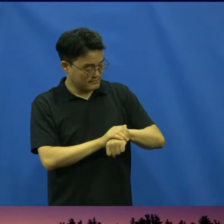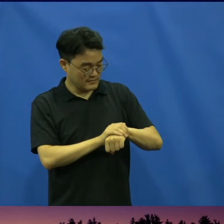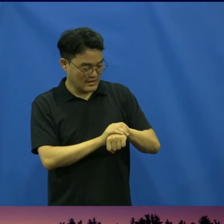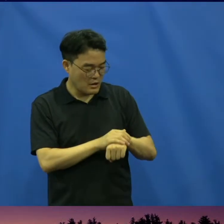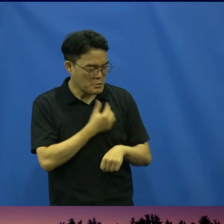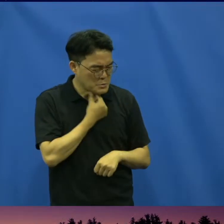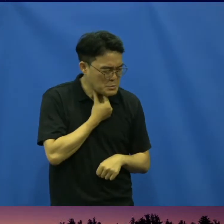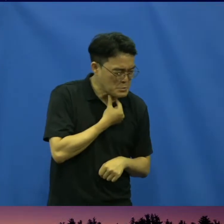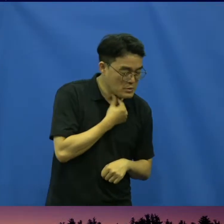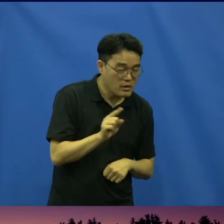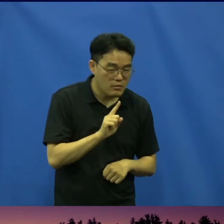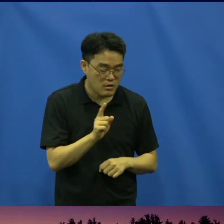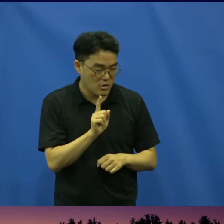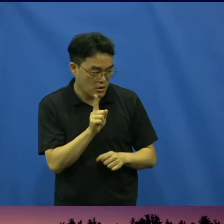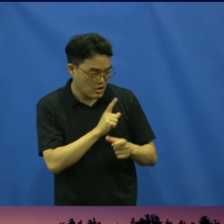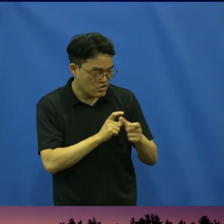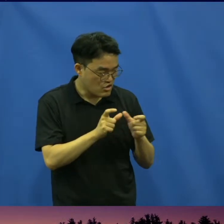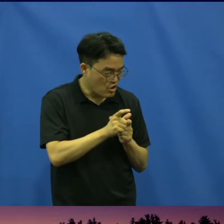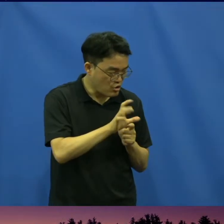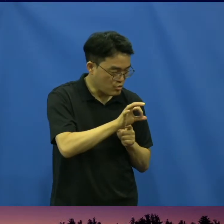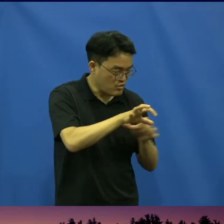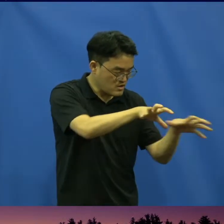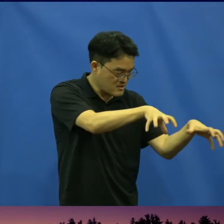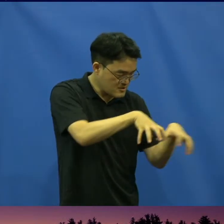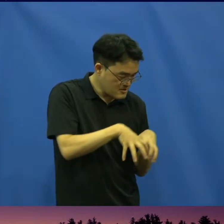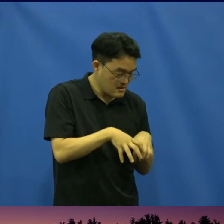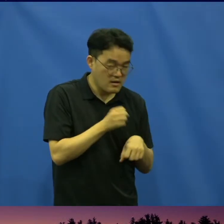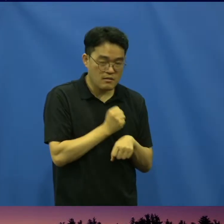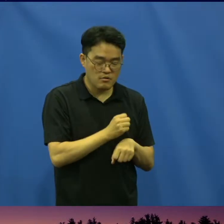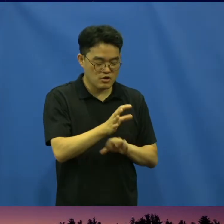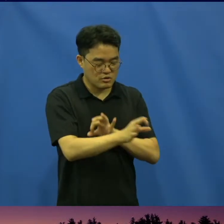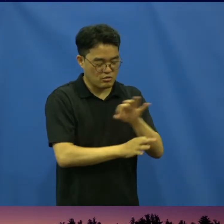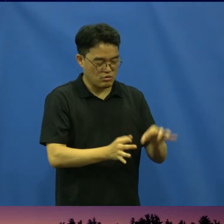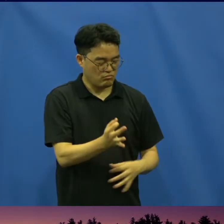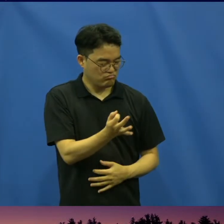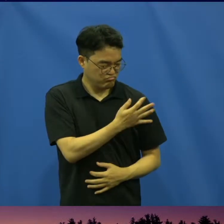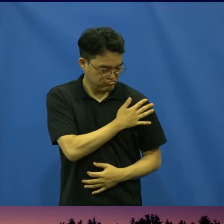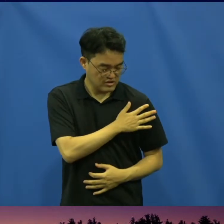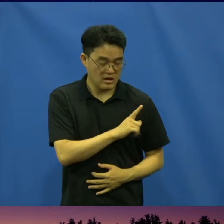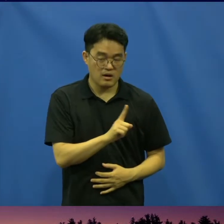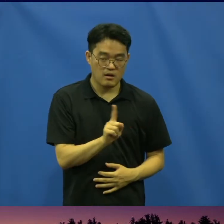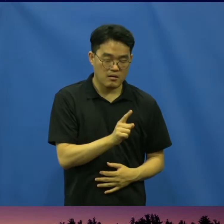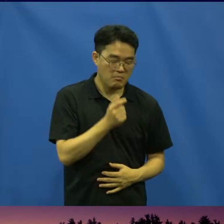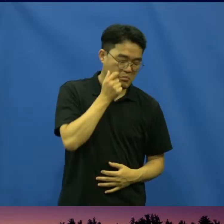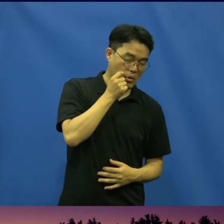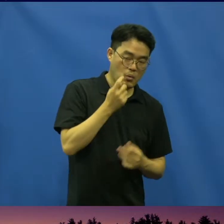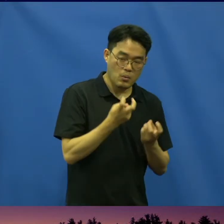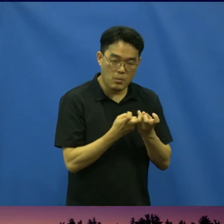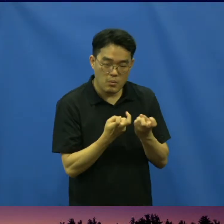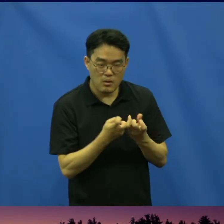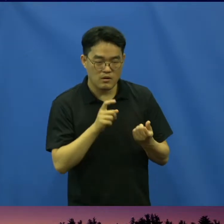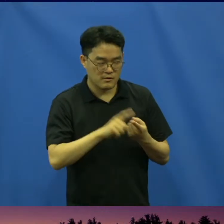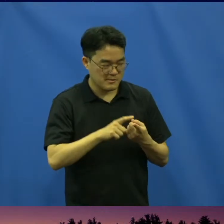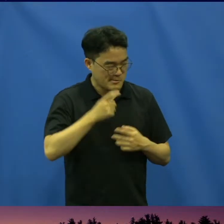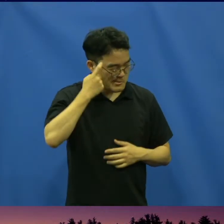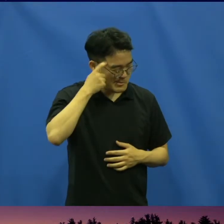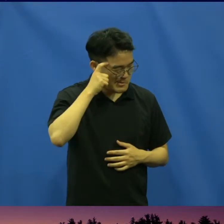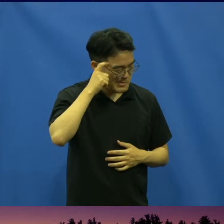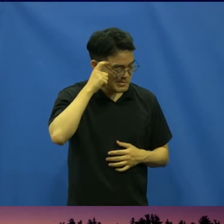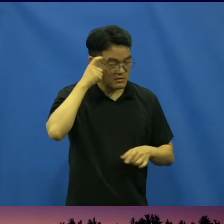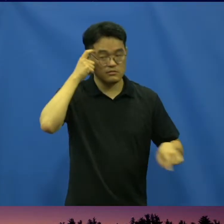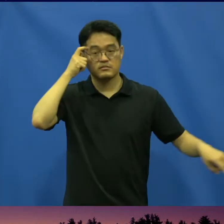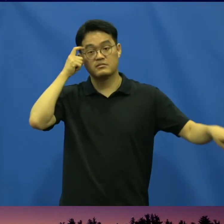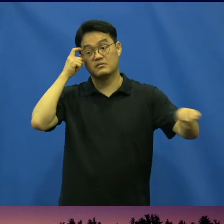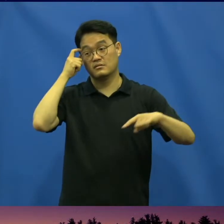하면 더 잘 살 건가? 경제적인 부를 누릴 건가? 그죠? 근데 여러분 세상적인